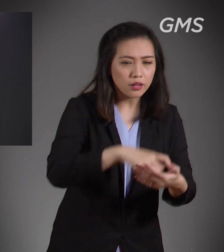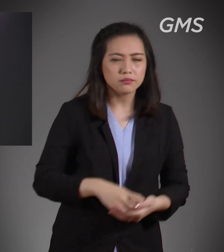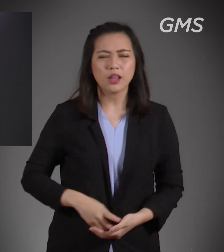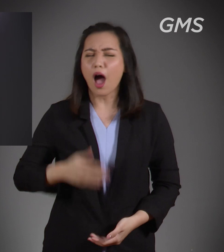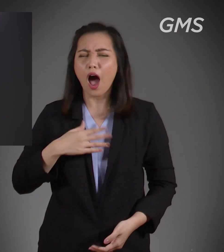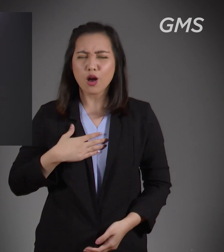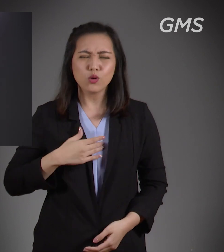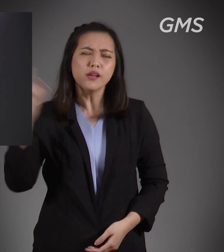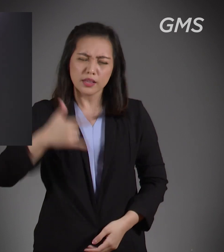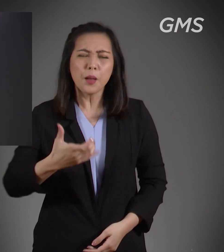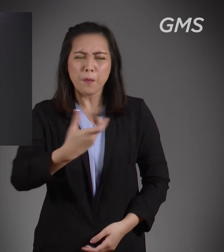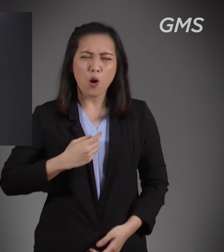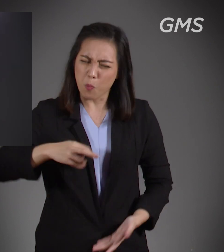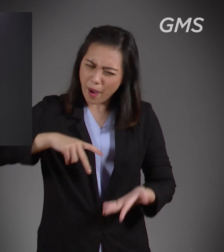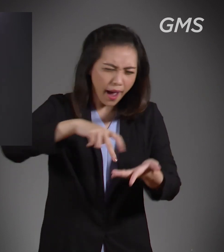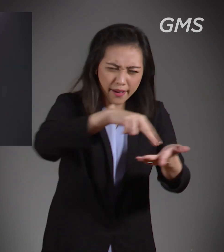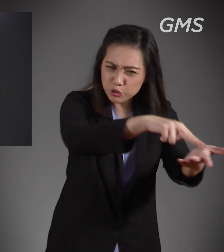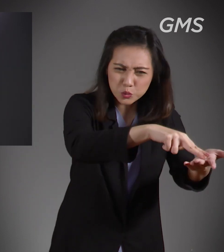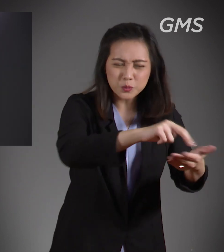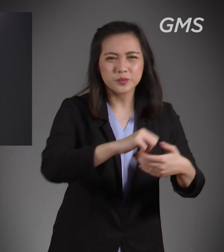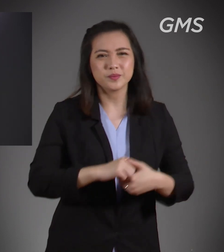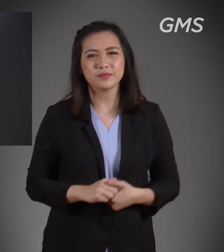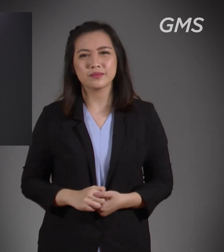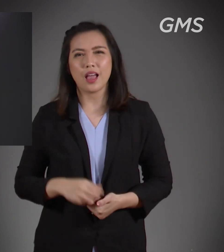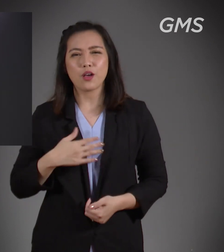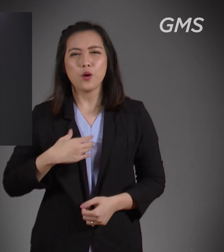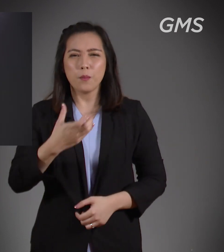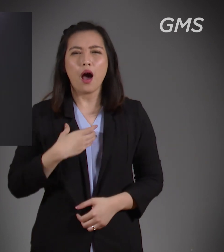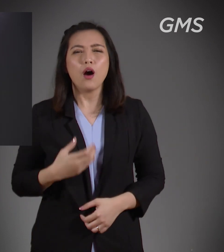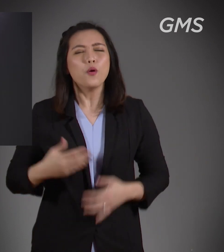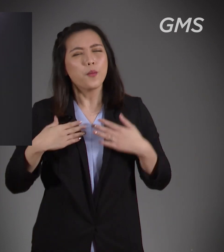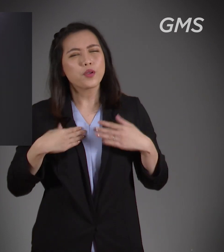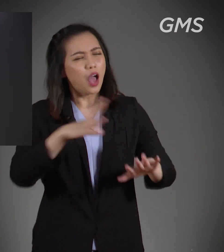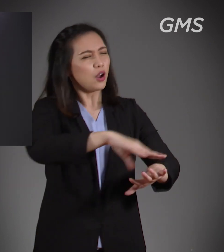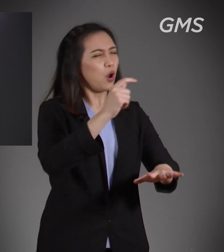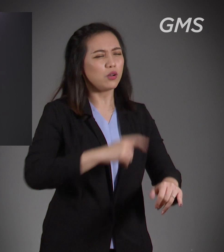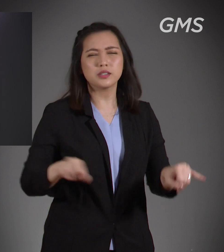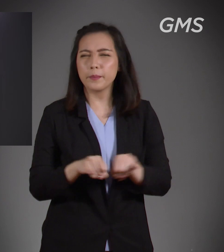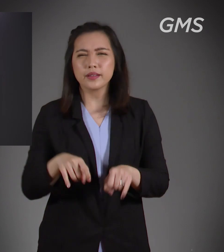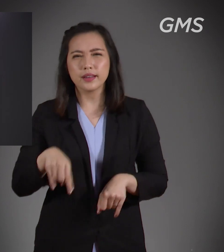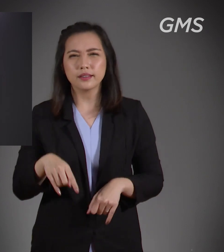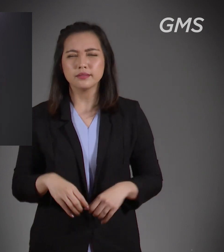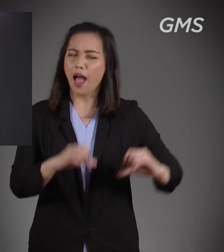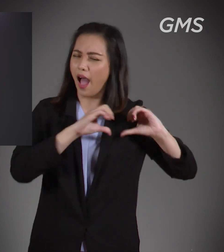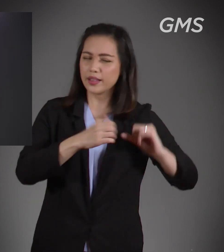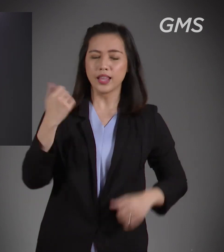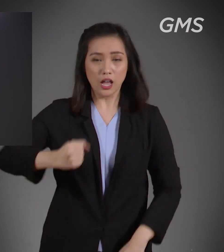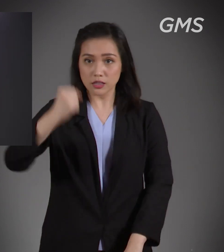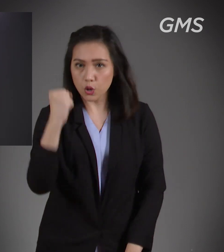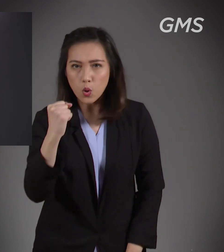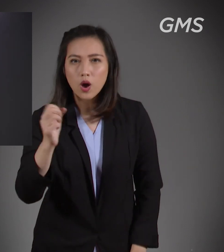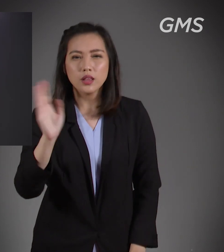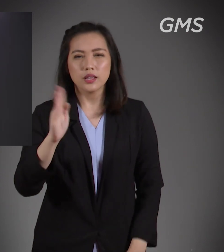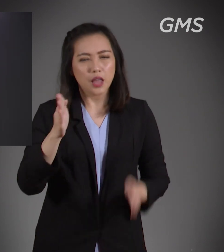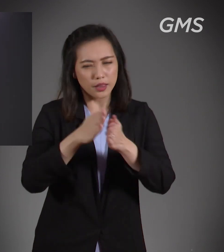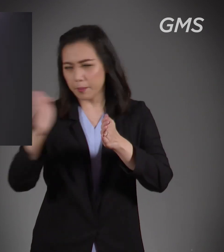maju. Itu keputusan udah bulat hati. Kasih kami spirit seperti ini ya Tuhan. A steadfast heart. Hati yang teguh tidak mendua lagi.